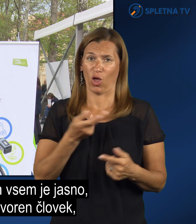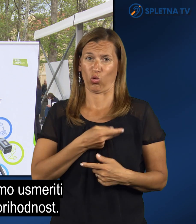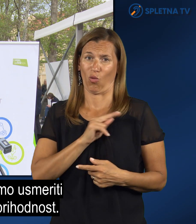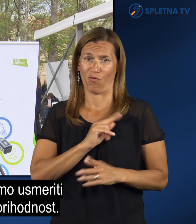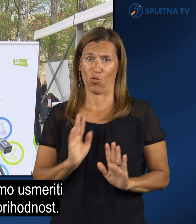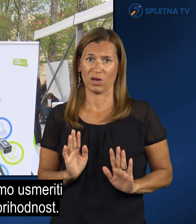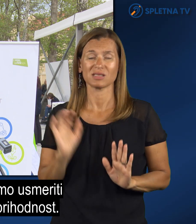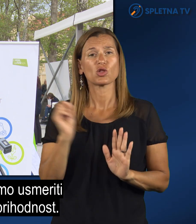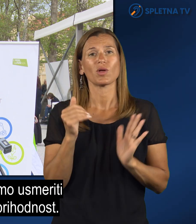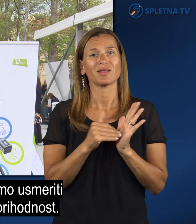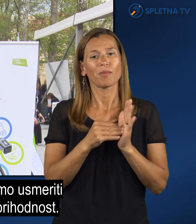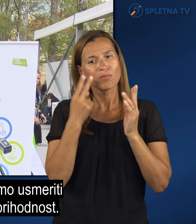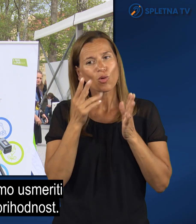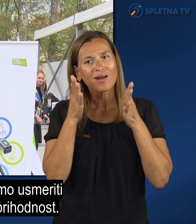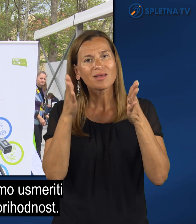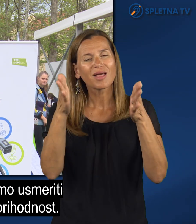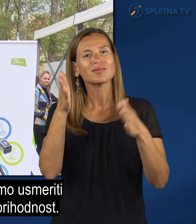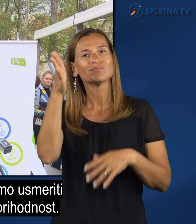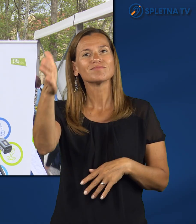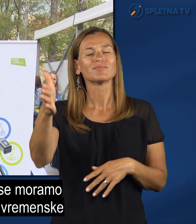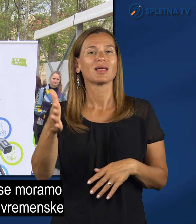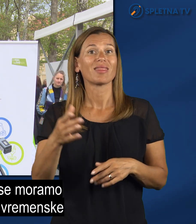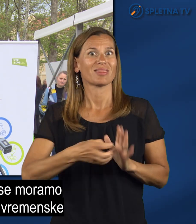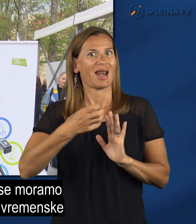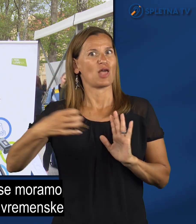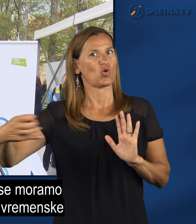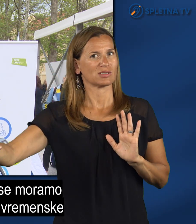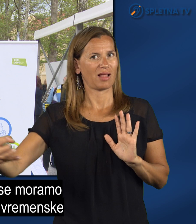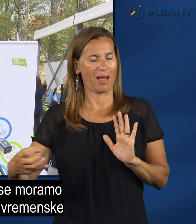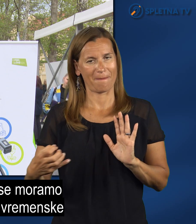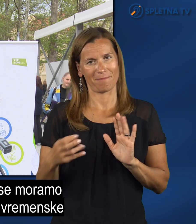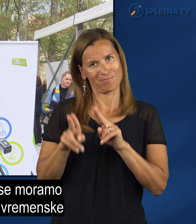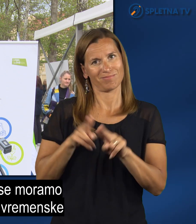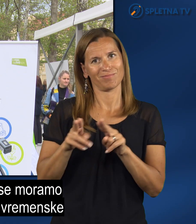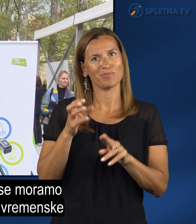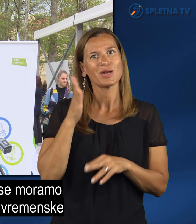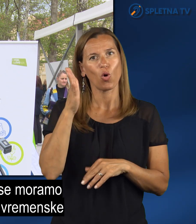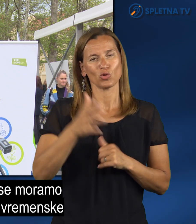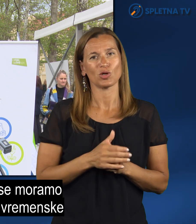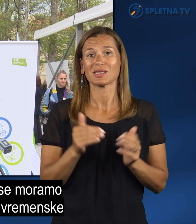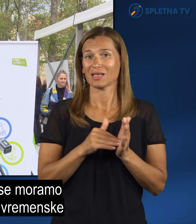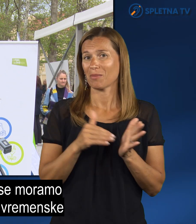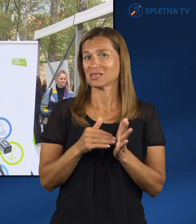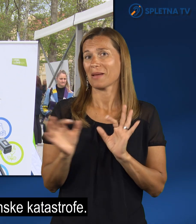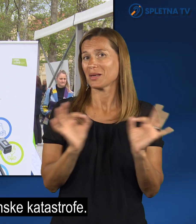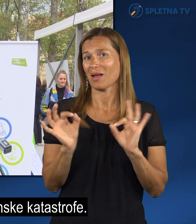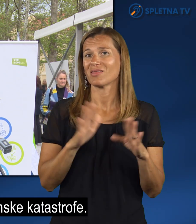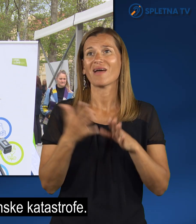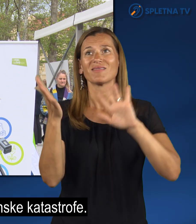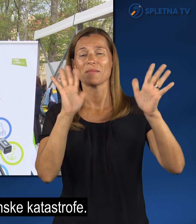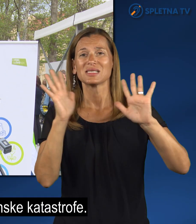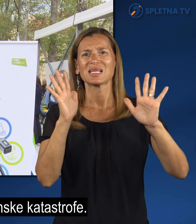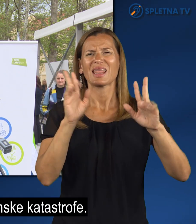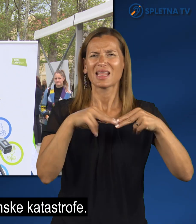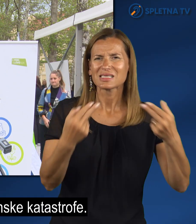Zato se moramo usmeriti v trajnostno prihodnost. Po eni strani se moramo pripravljati na vremenske nesreče in